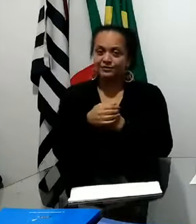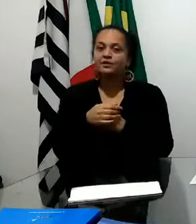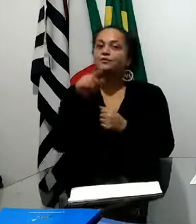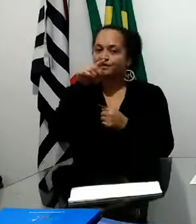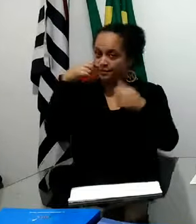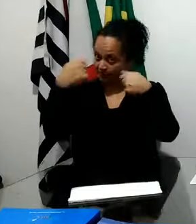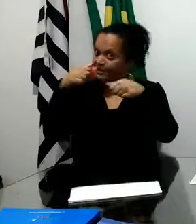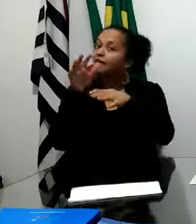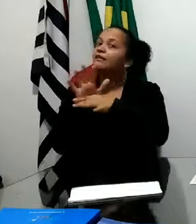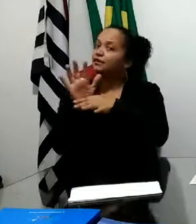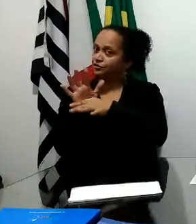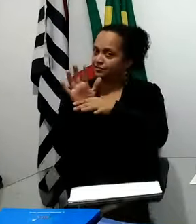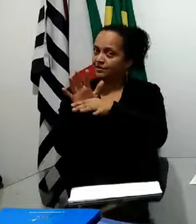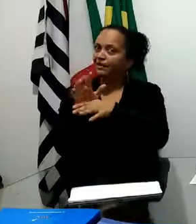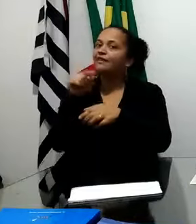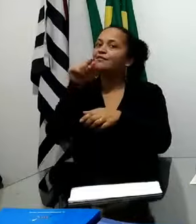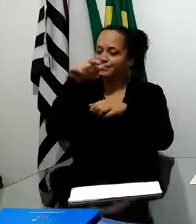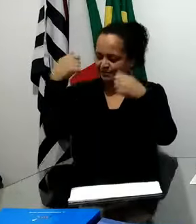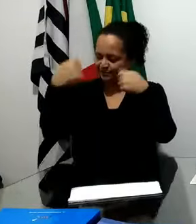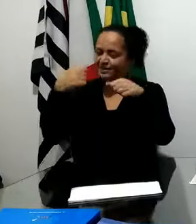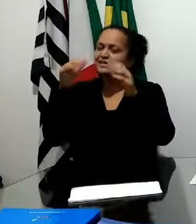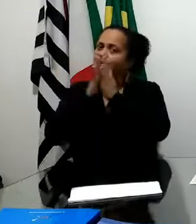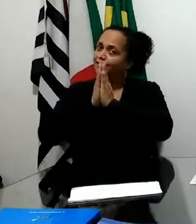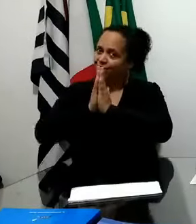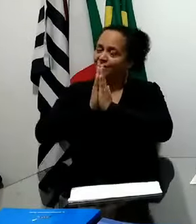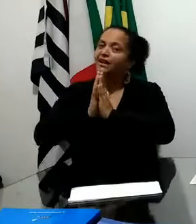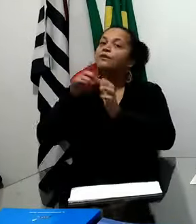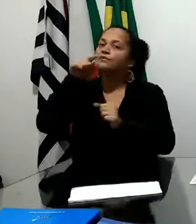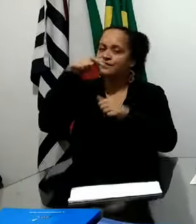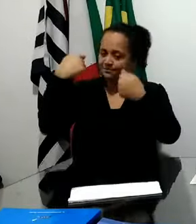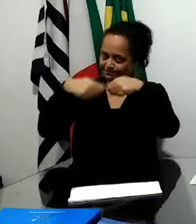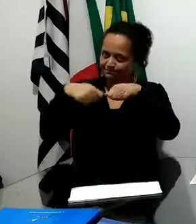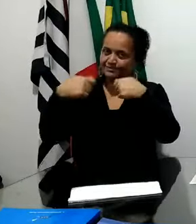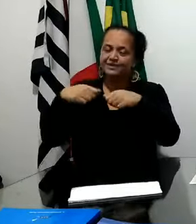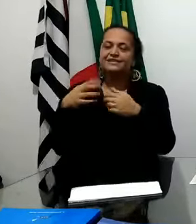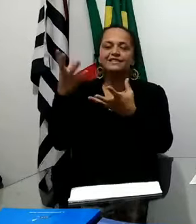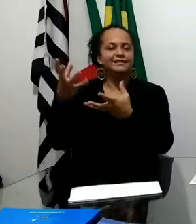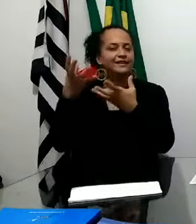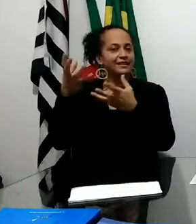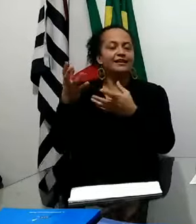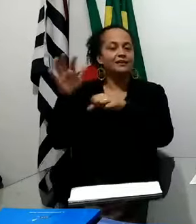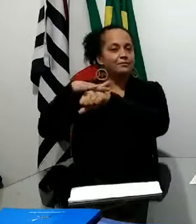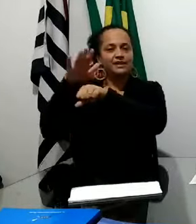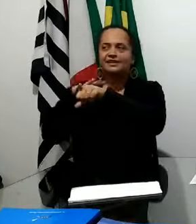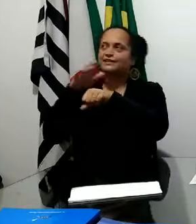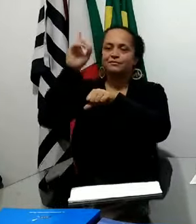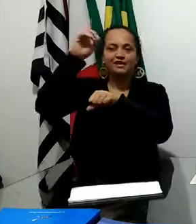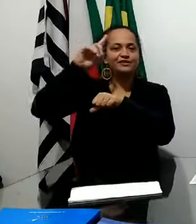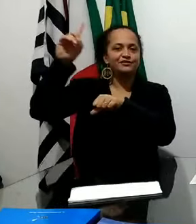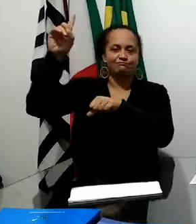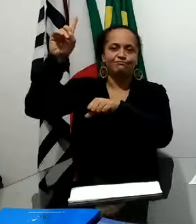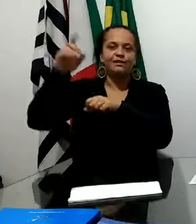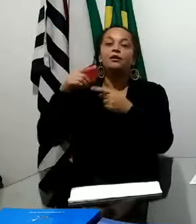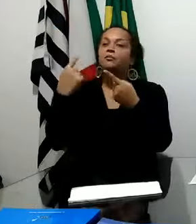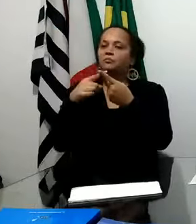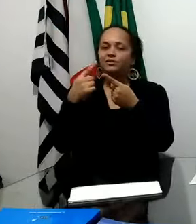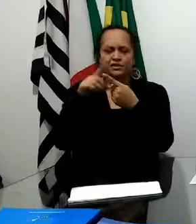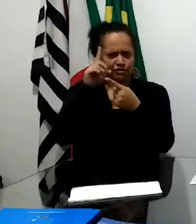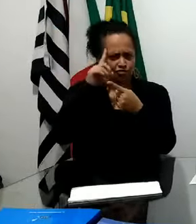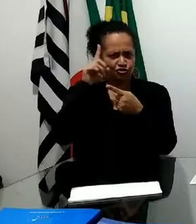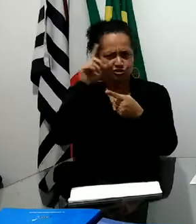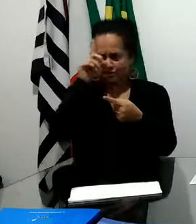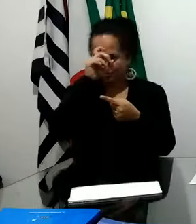levantem. Se levantem naquilo que eu chamei, naquilo que eu os coloquei, porque os dias serão difíceis, mas o